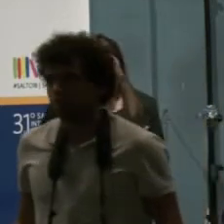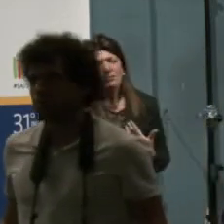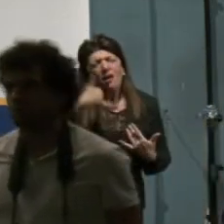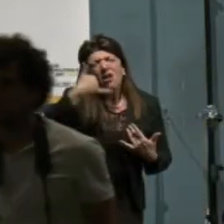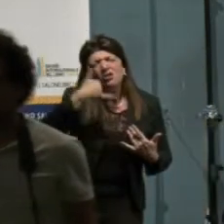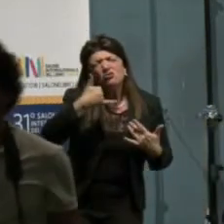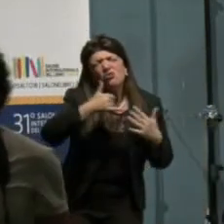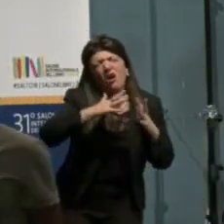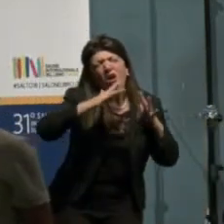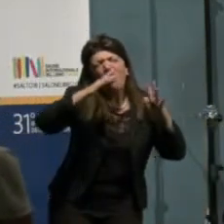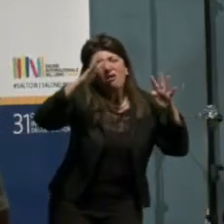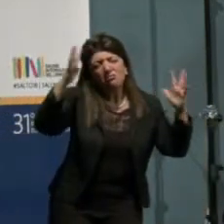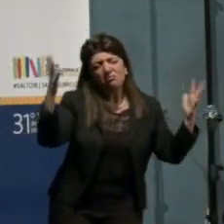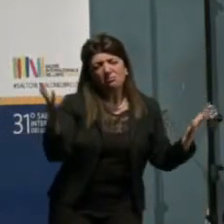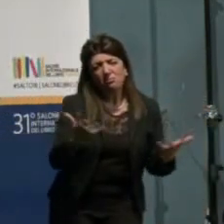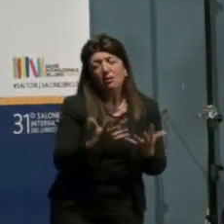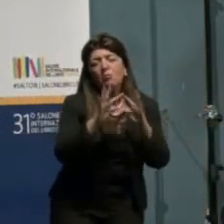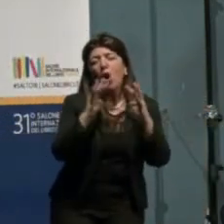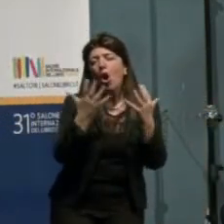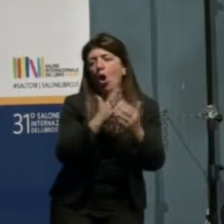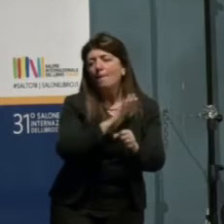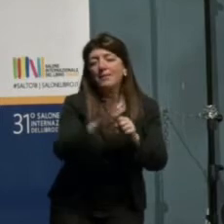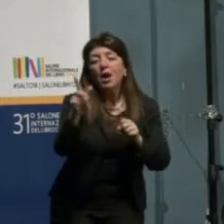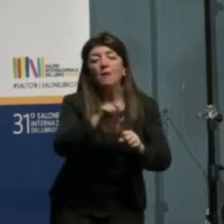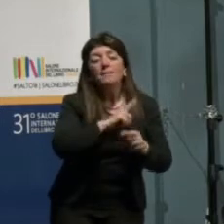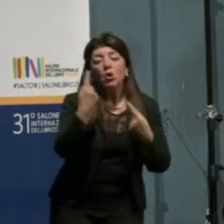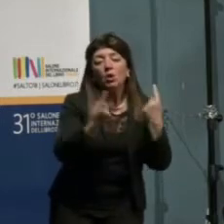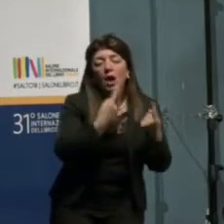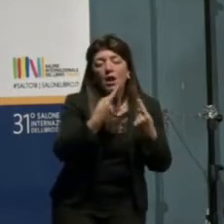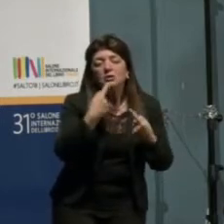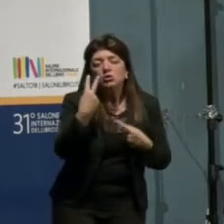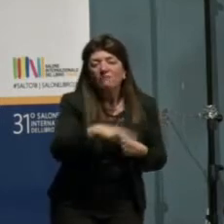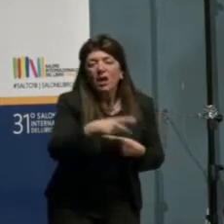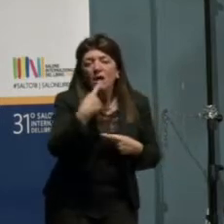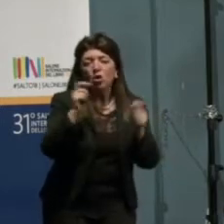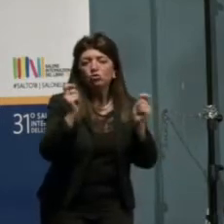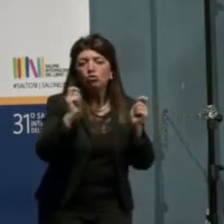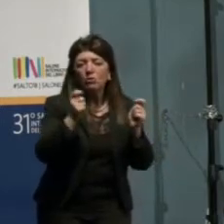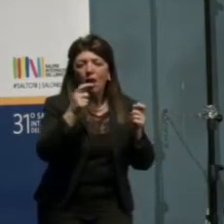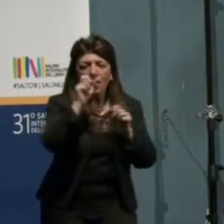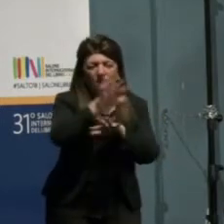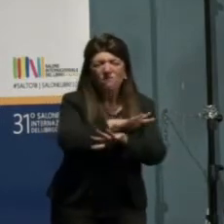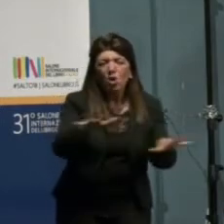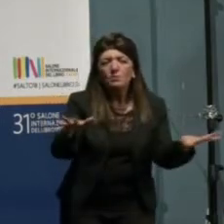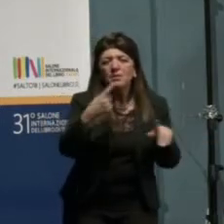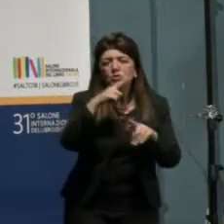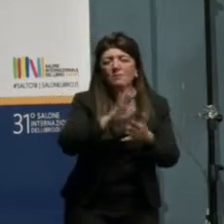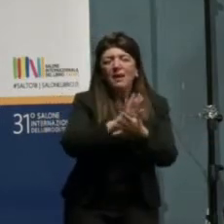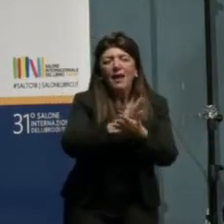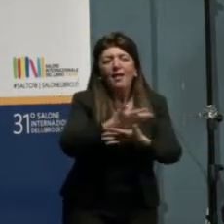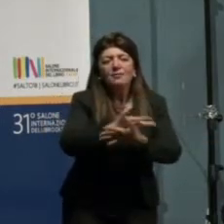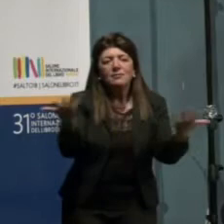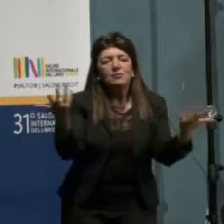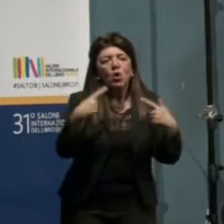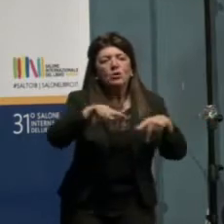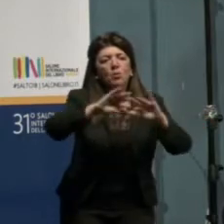mondo e quanto importante caso nel mio caso di una radio ma penso per i giornali per l'informazione per l'editoria del mondo della cultura